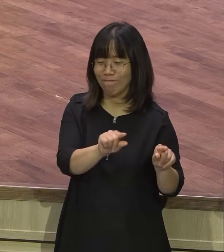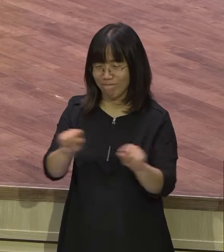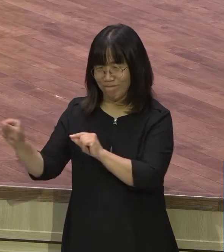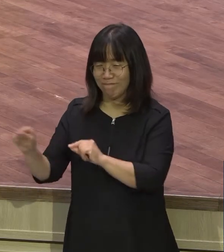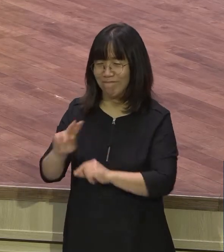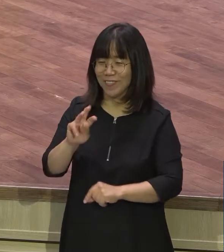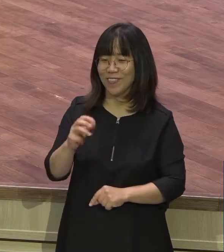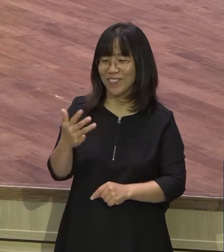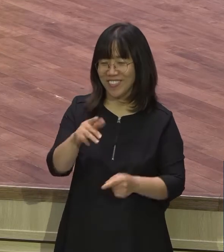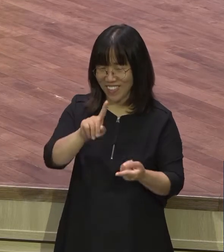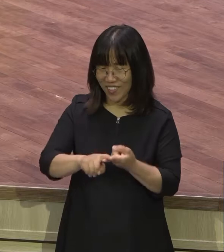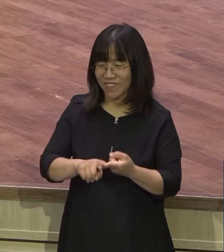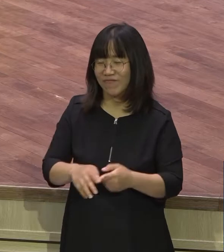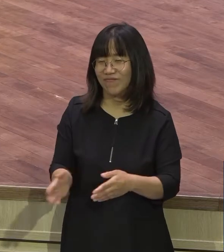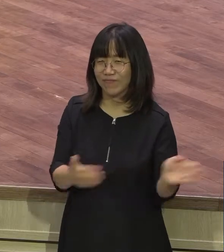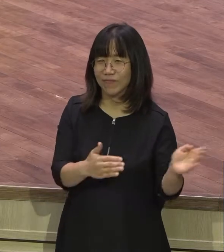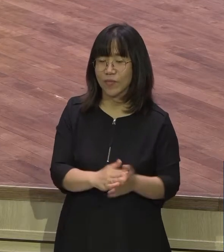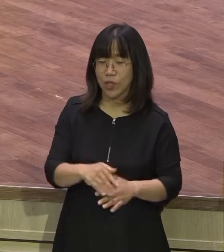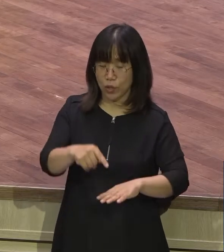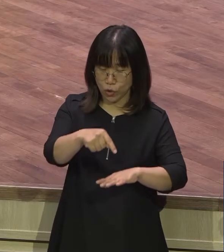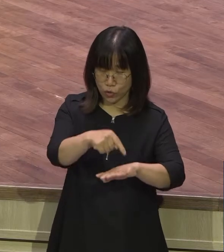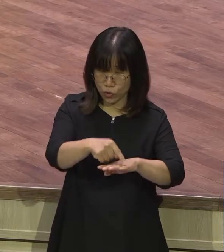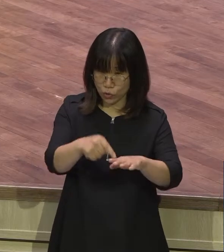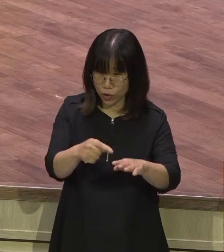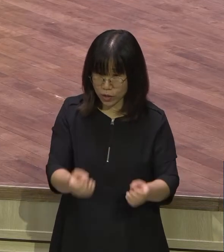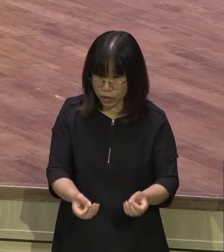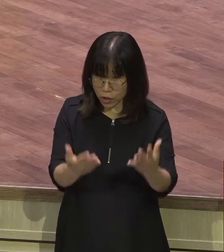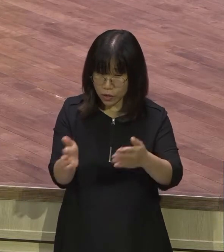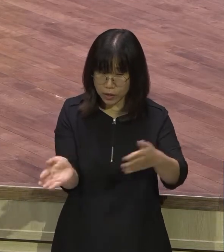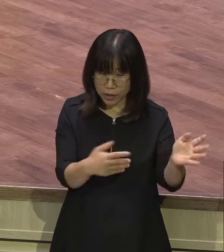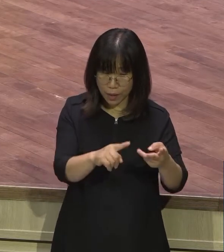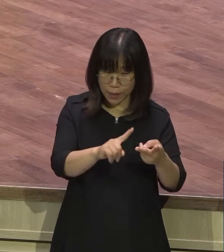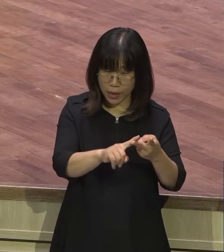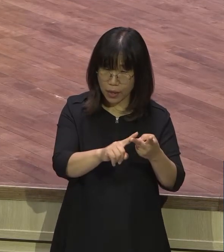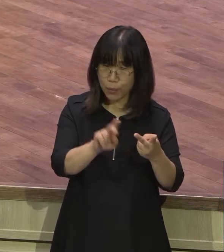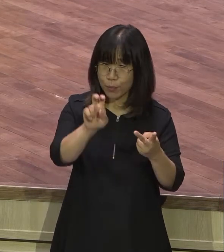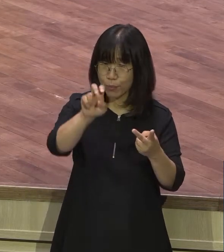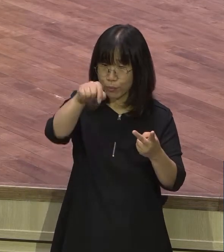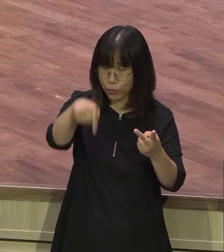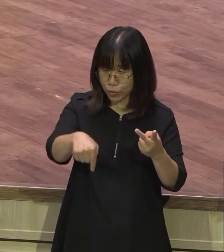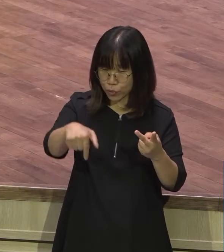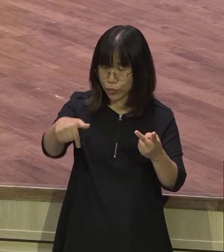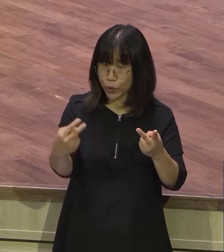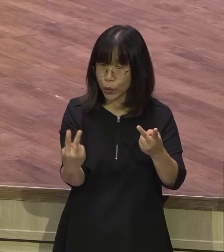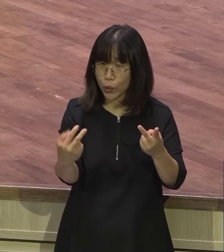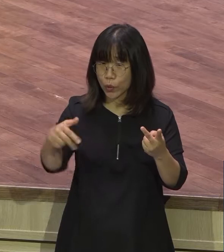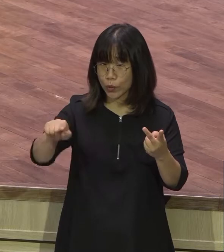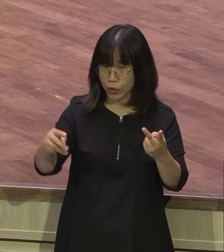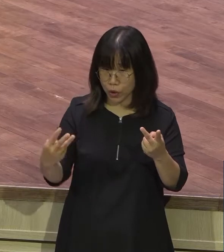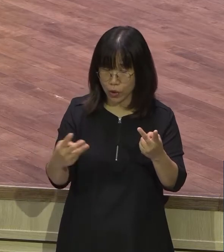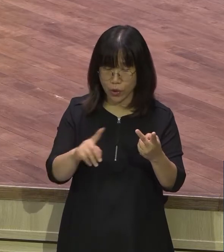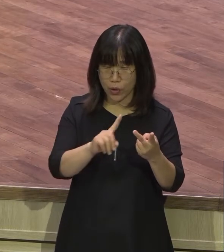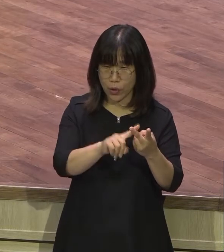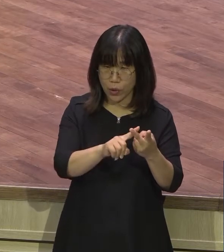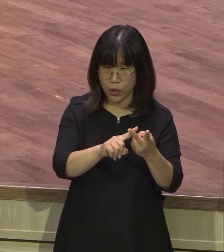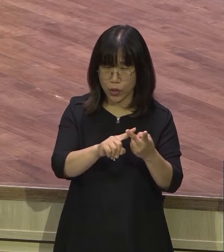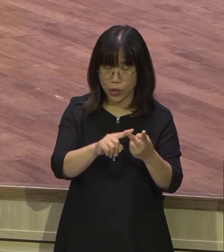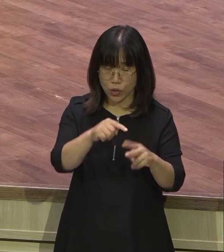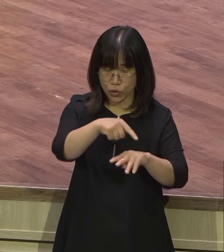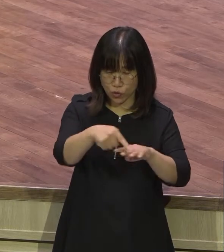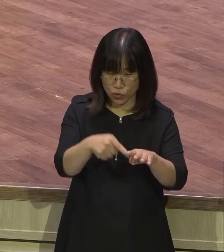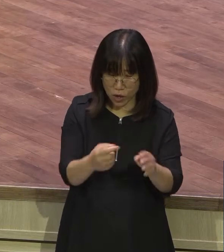6월절에 이어지는 절기가 뭐냐 무교절입니다 6월절이 시작되는 바로 다음 날부터 무교절이